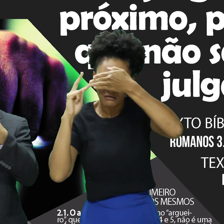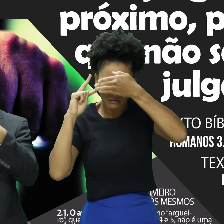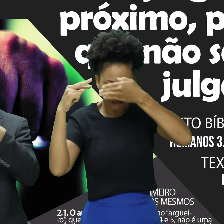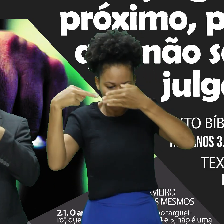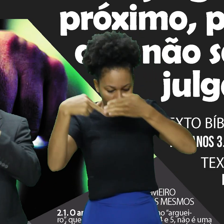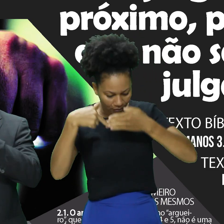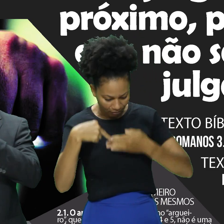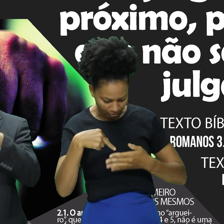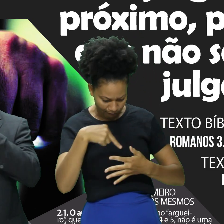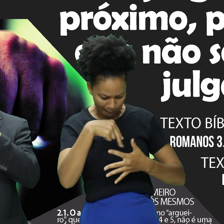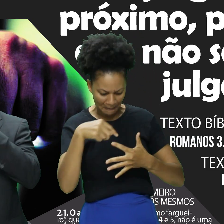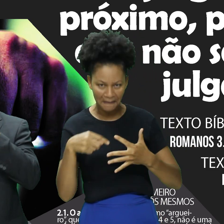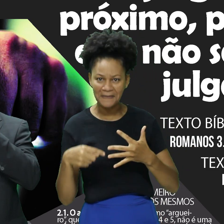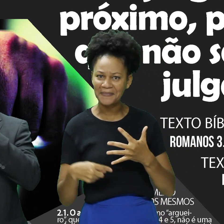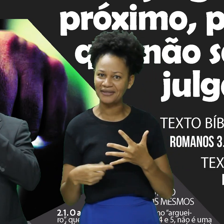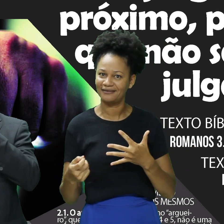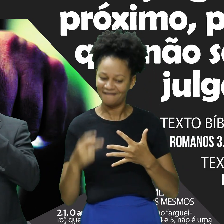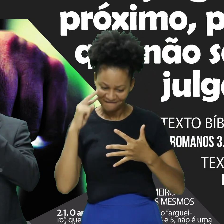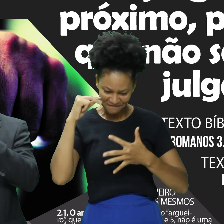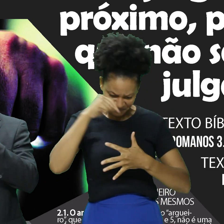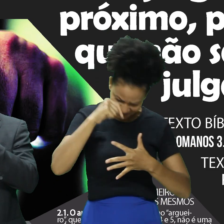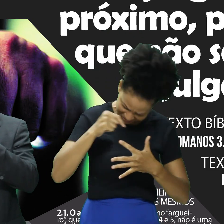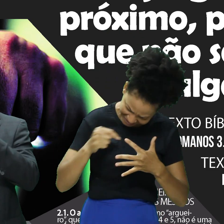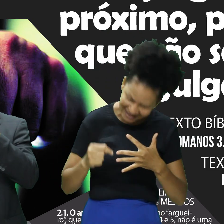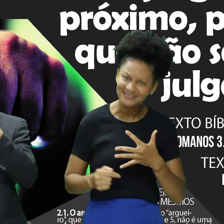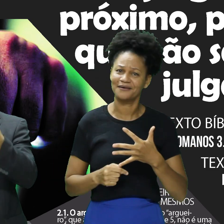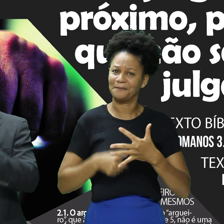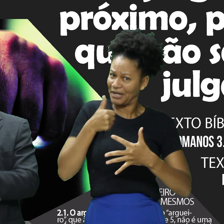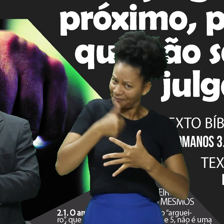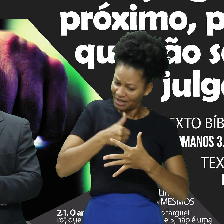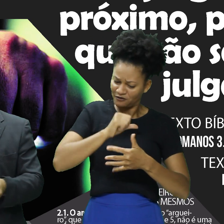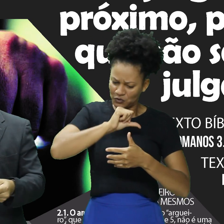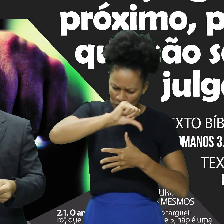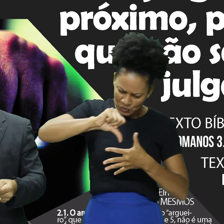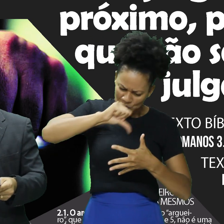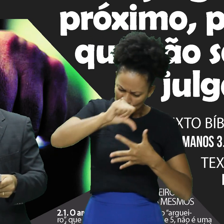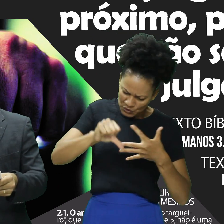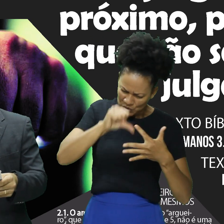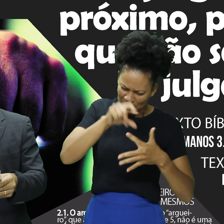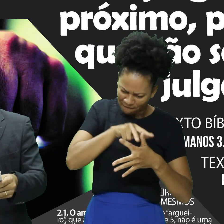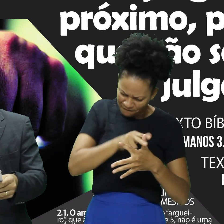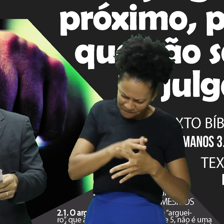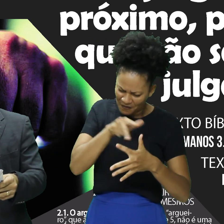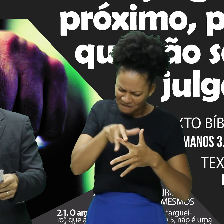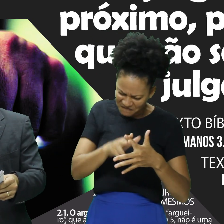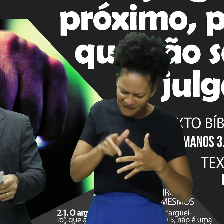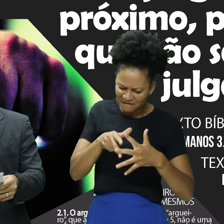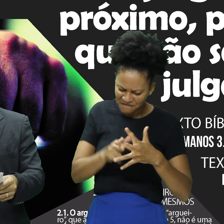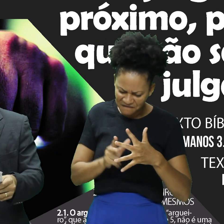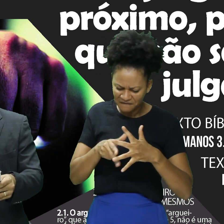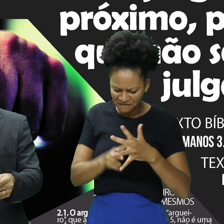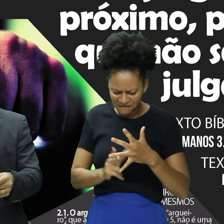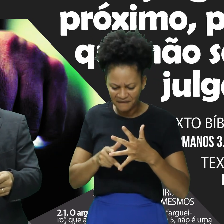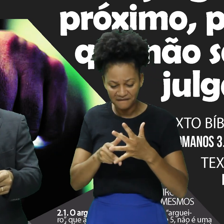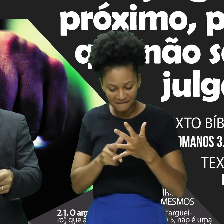para dentro de nós e veja as nossas falhas e nos conserte. Versículo 5: